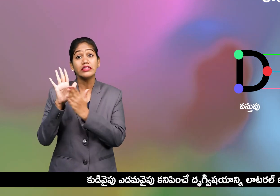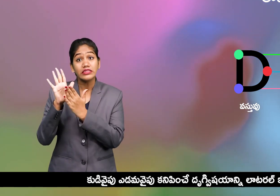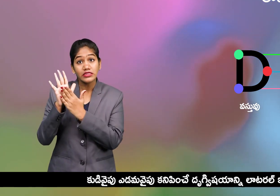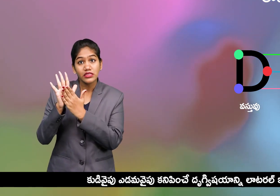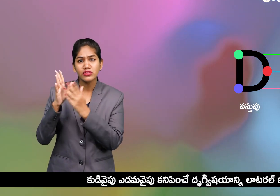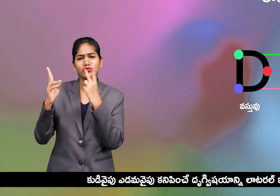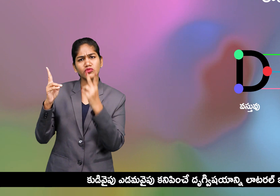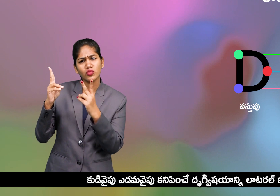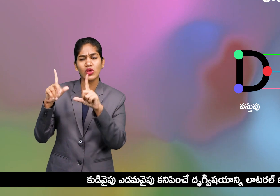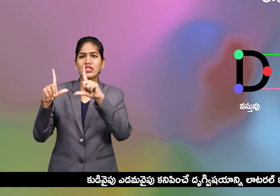ఇన్వర్షన్ అంటారు.